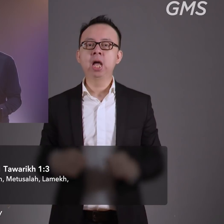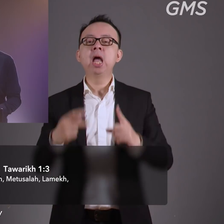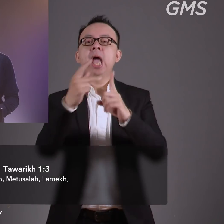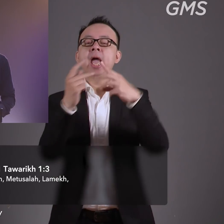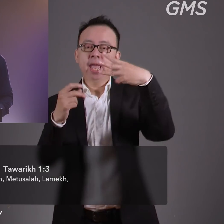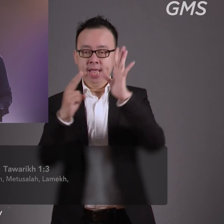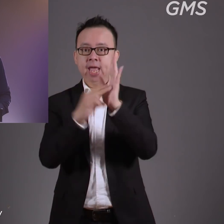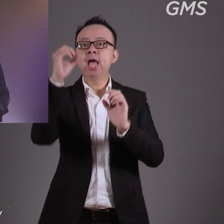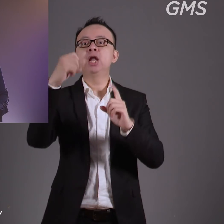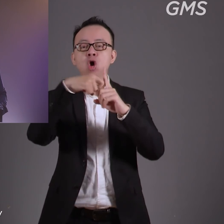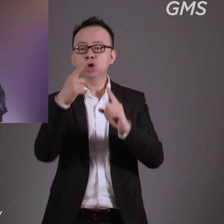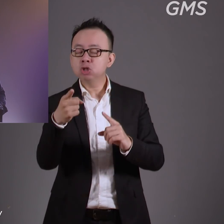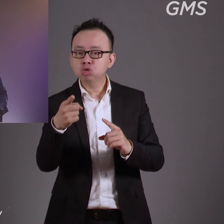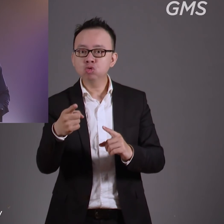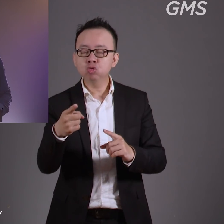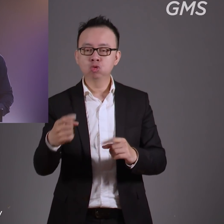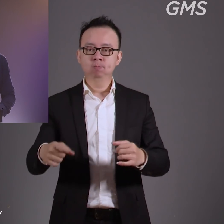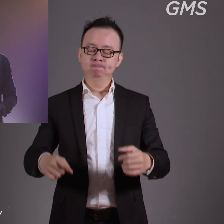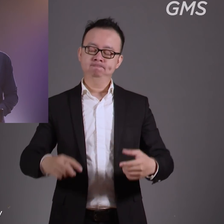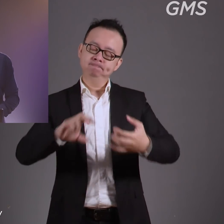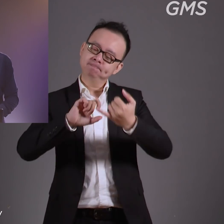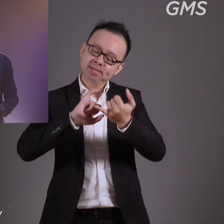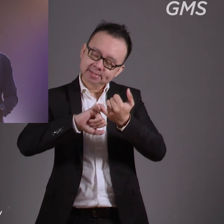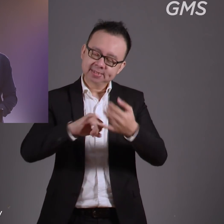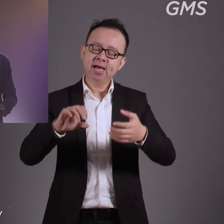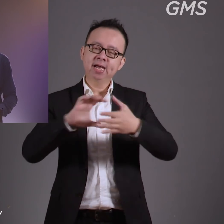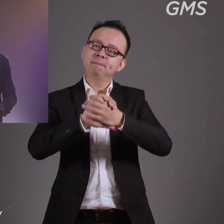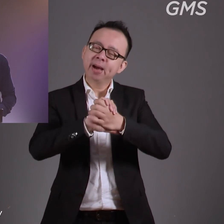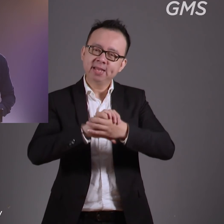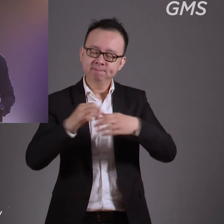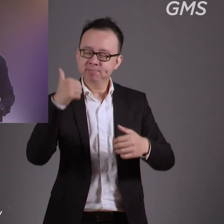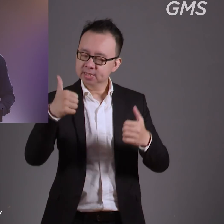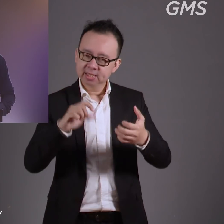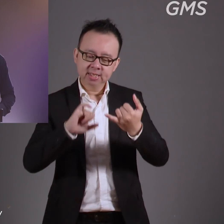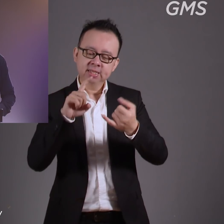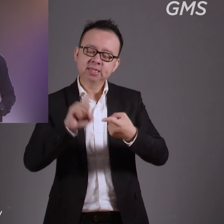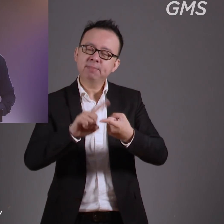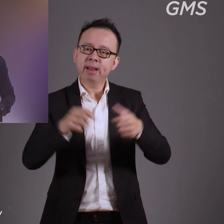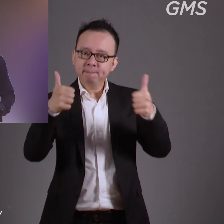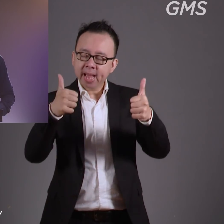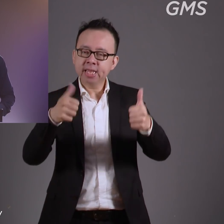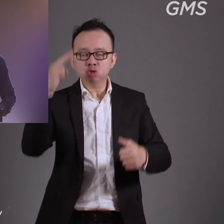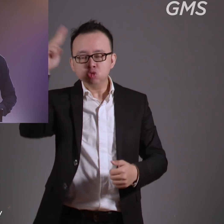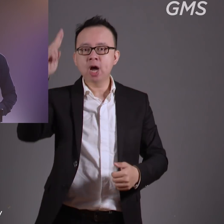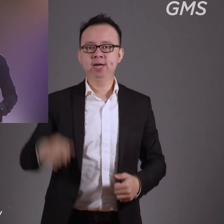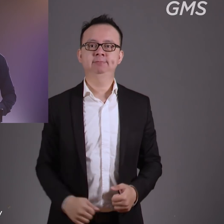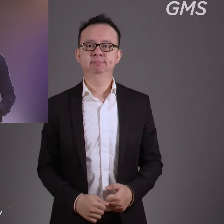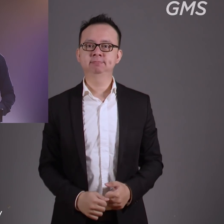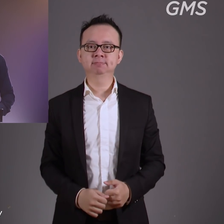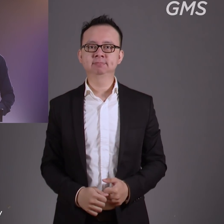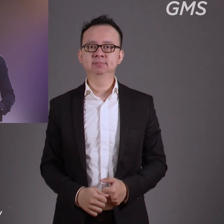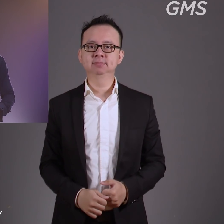adalah a friend of God. Dia seorang yang bergaul dengan Tuhan, dia bersahabat. Allah menyebutnya BFF